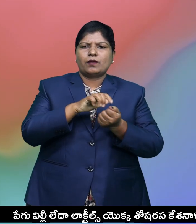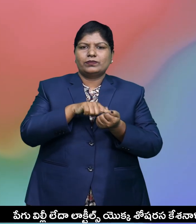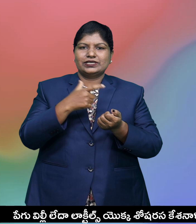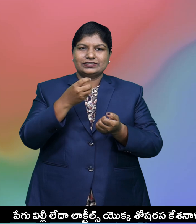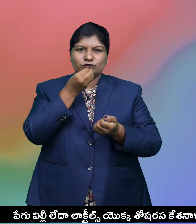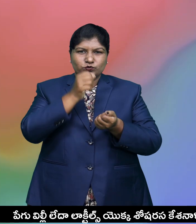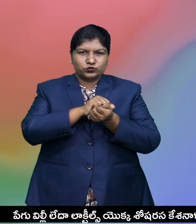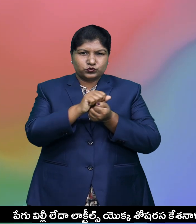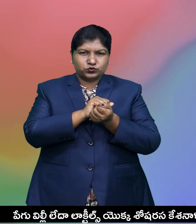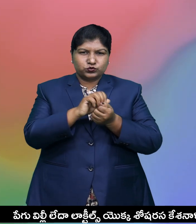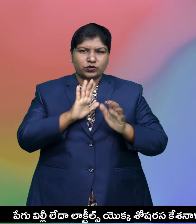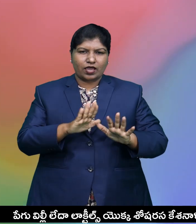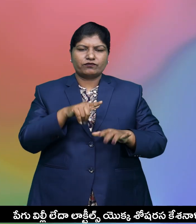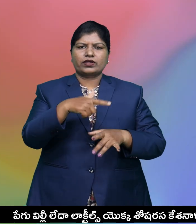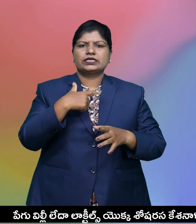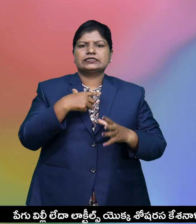రక్తానికి తీసుకువెళతాయి.